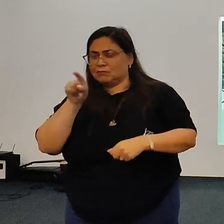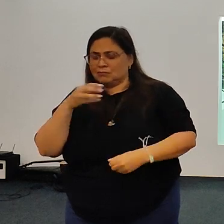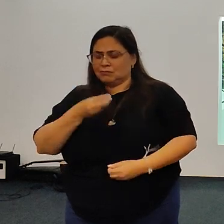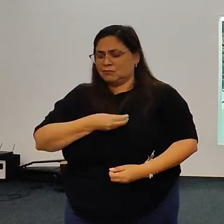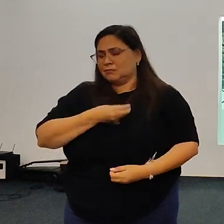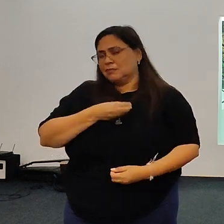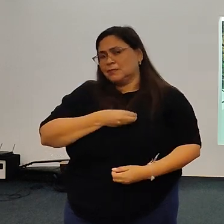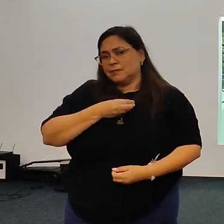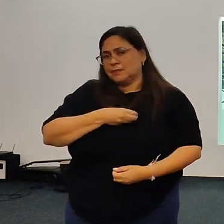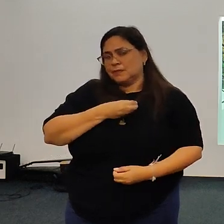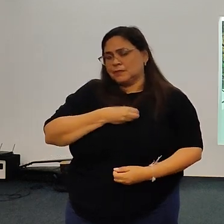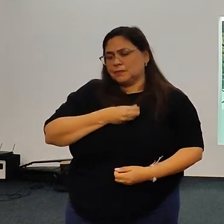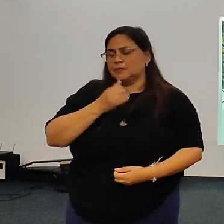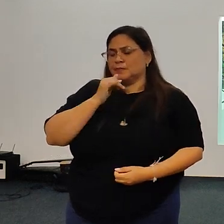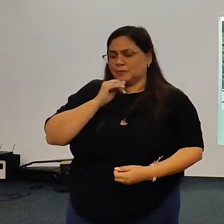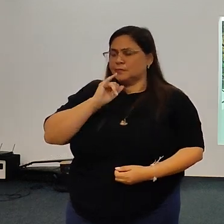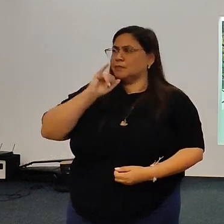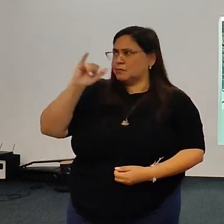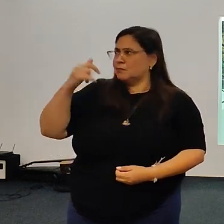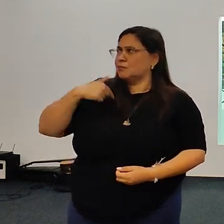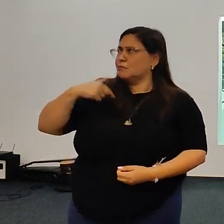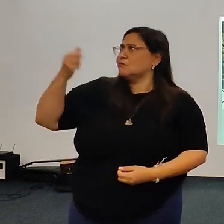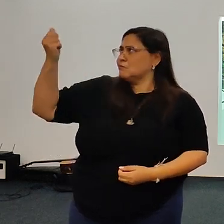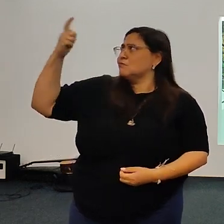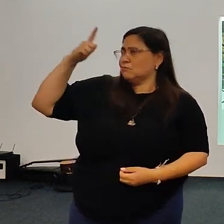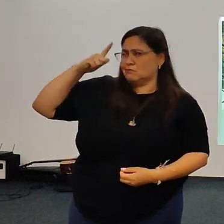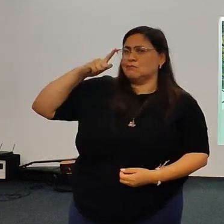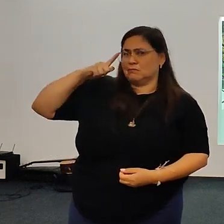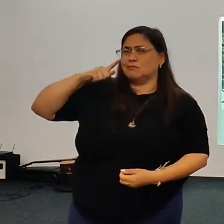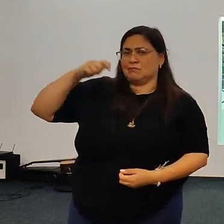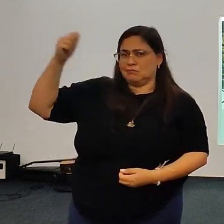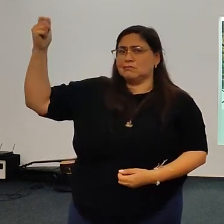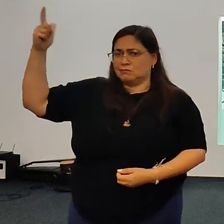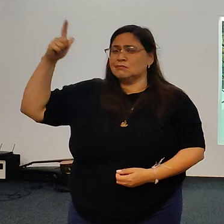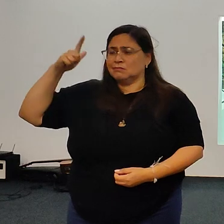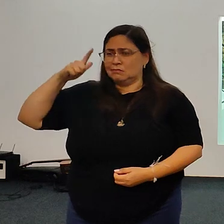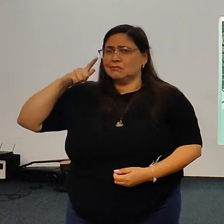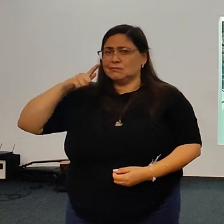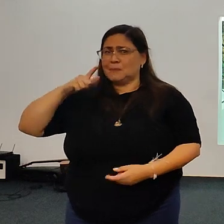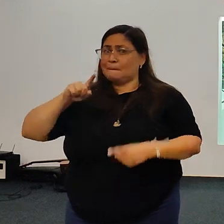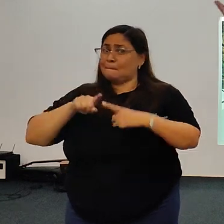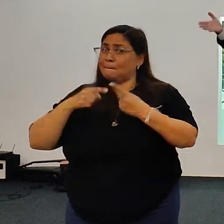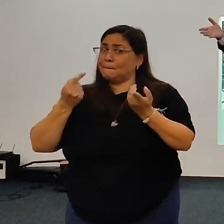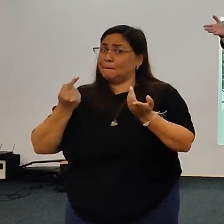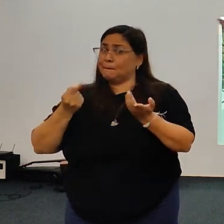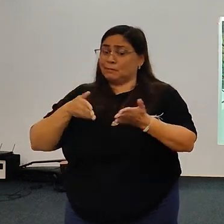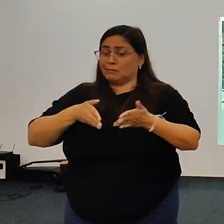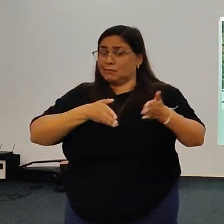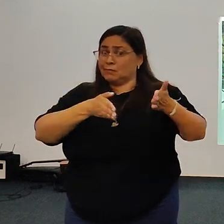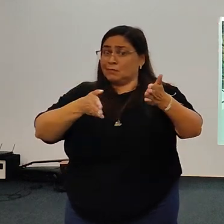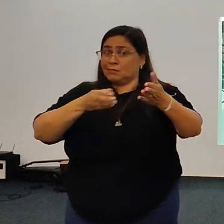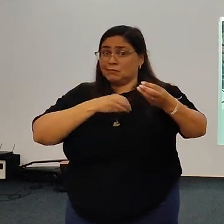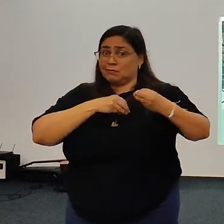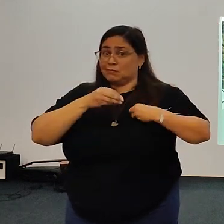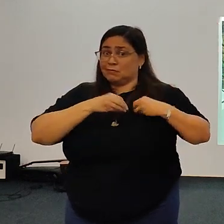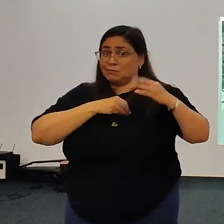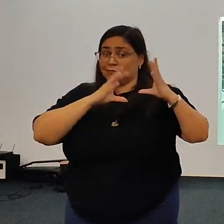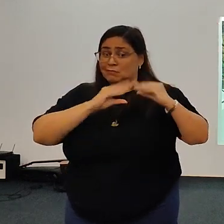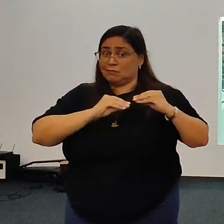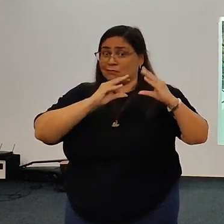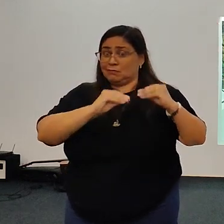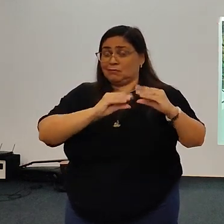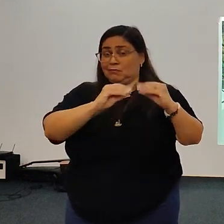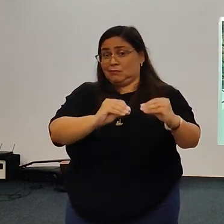vivido como alguém que diz que está na luz? Ou você diz que está na luz, mas caminha em trevas?